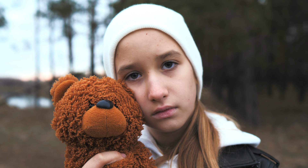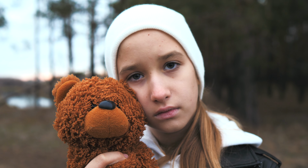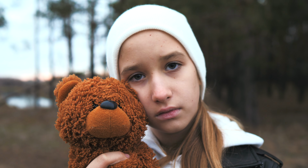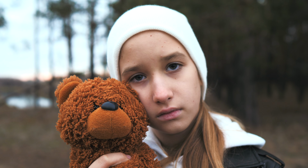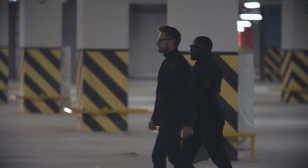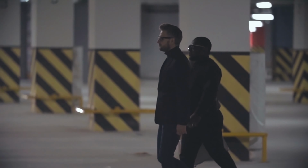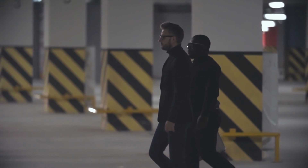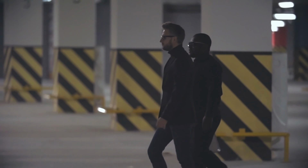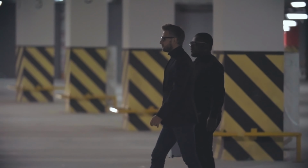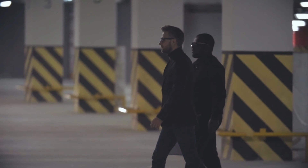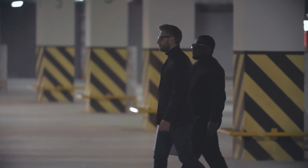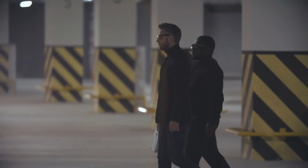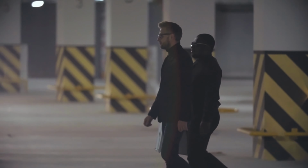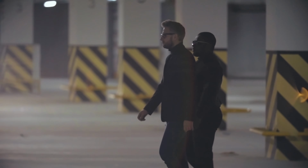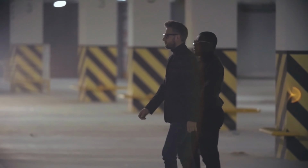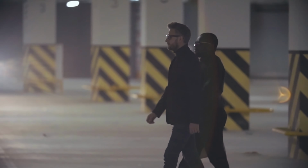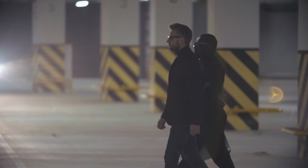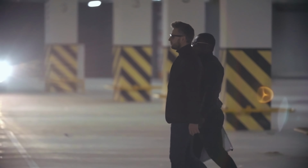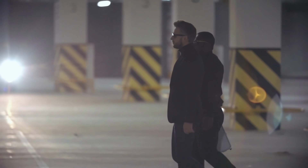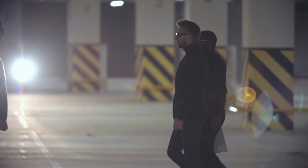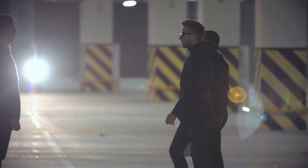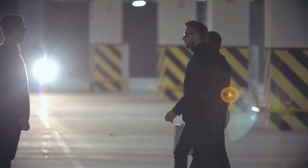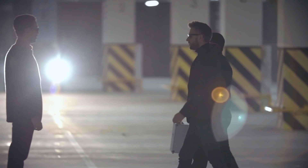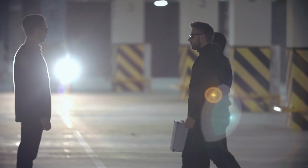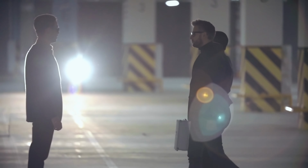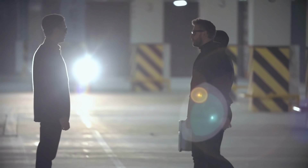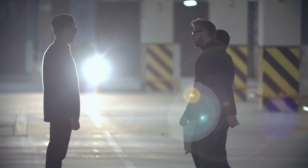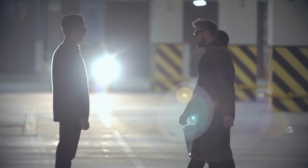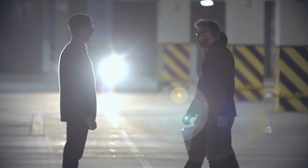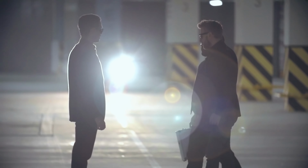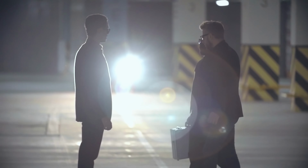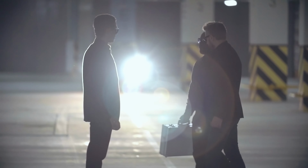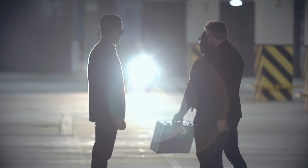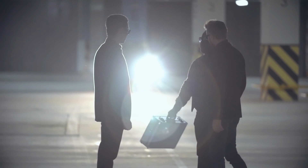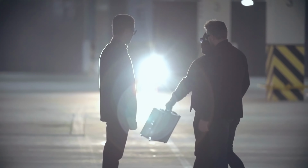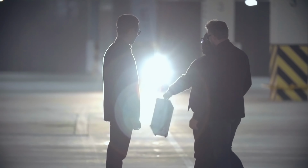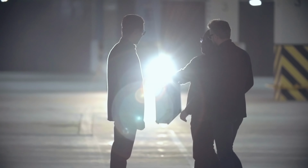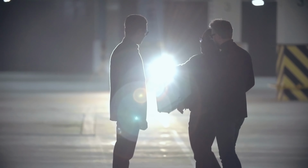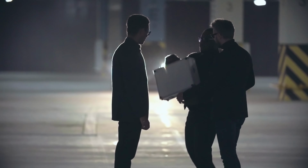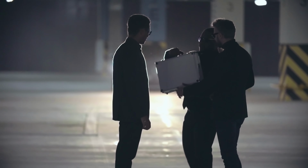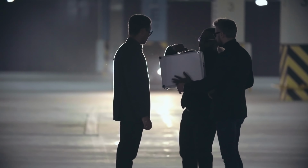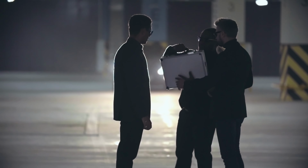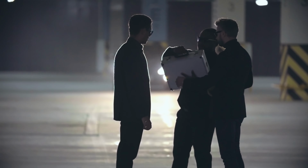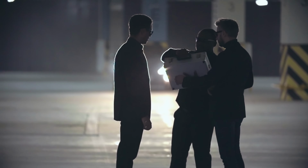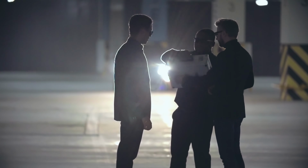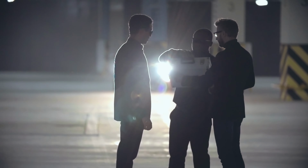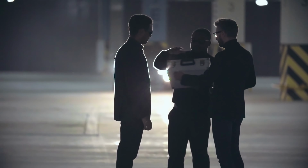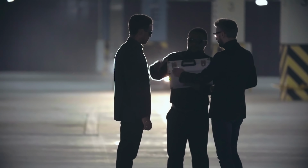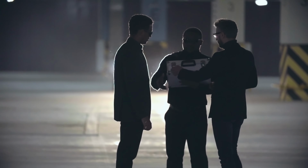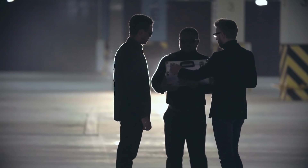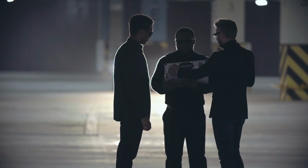survit, transmise clandestinement, entre élèves, entre familles. Elle reste vivante, car elle est